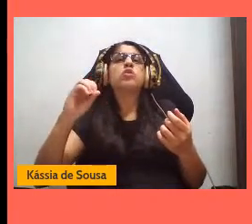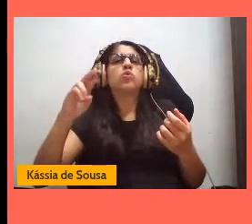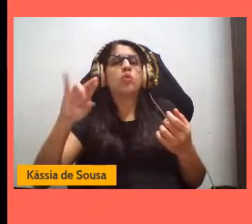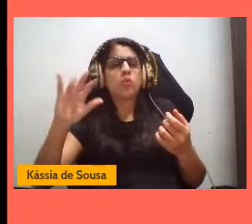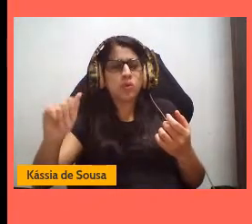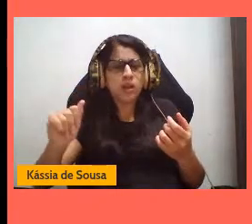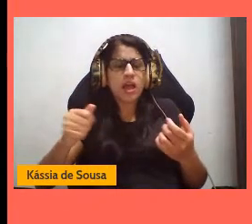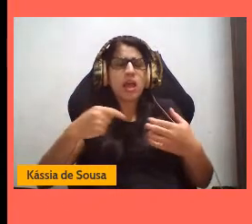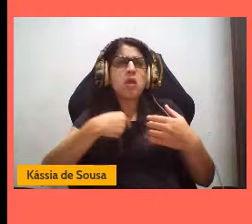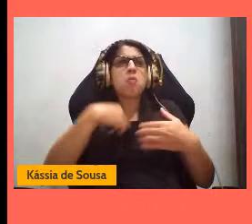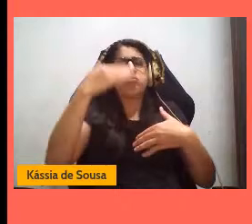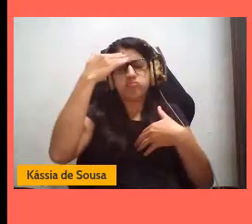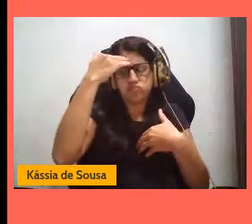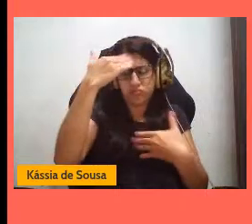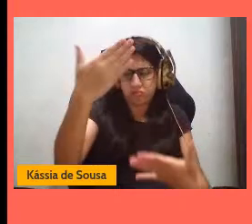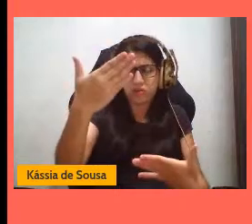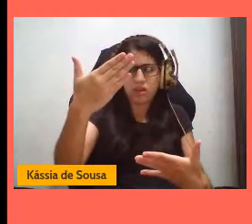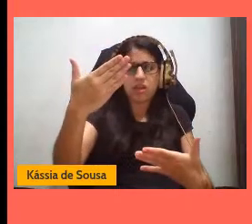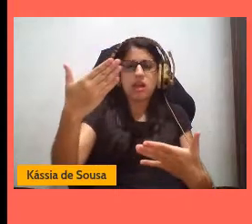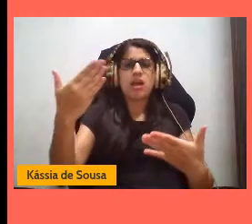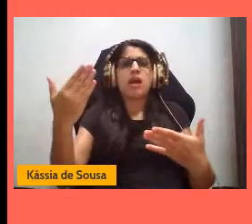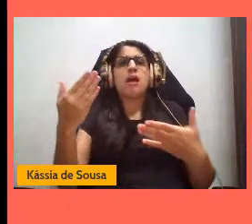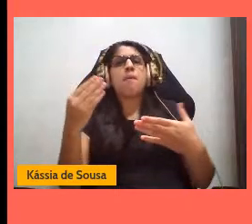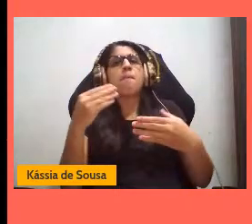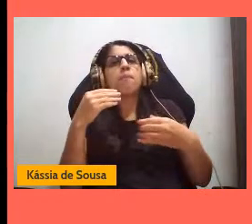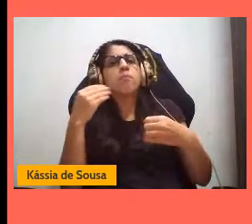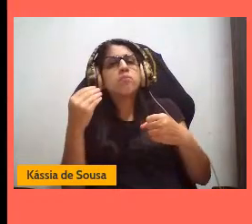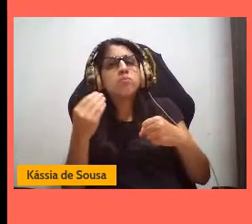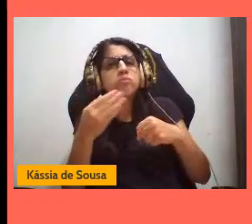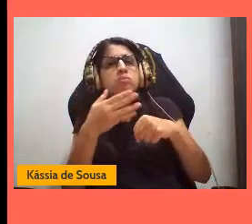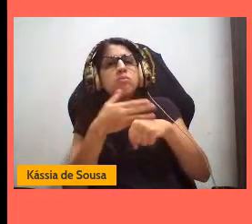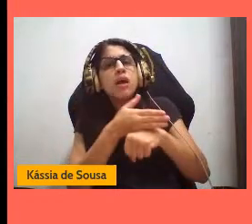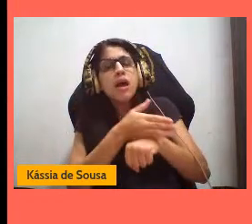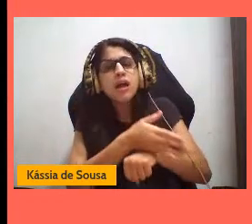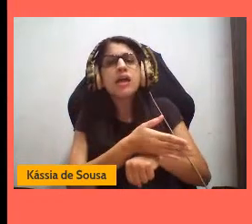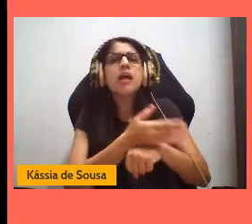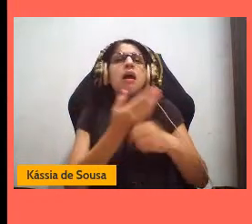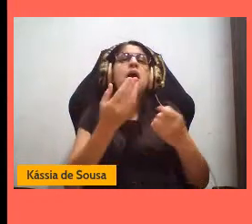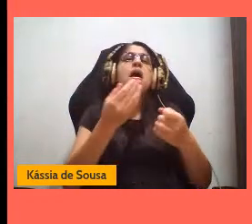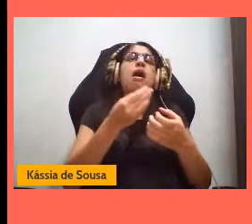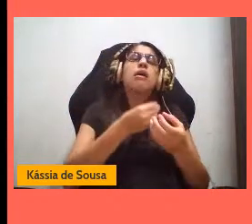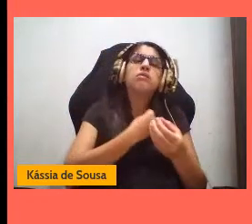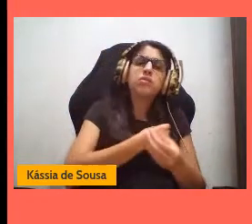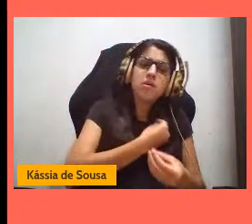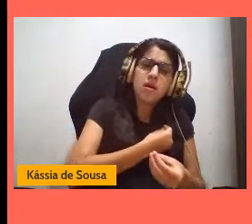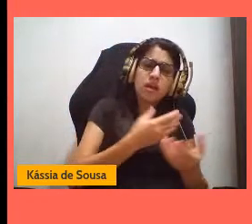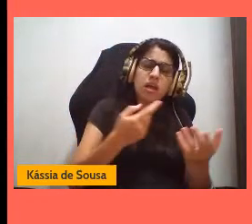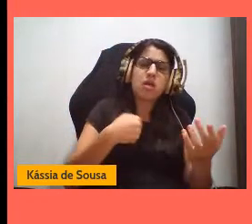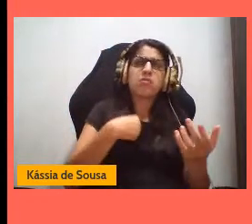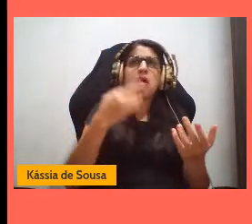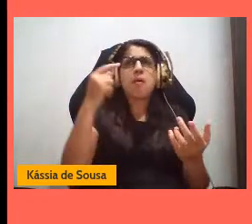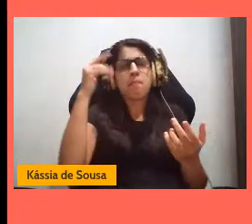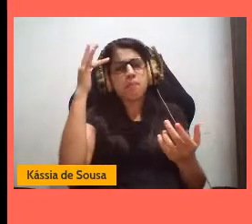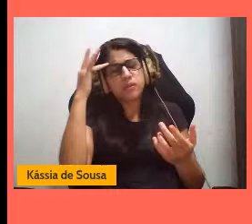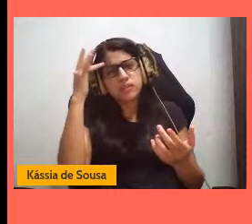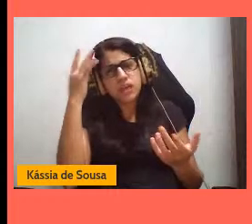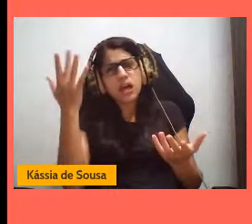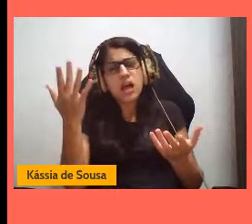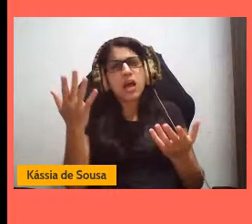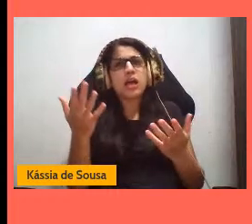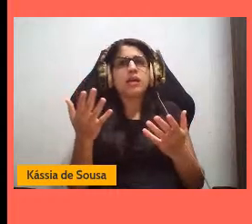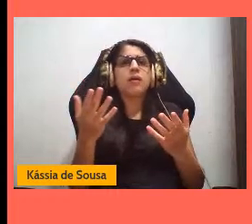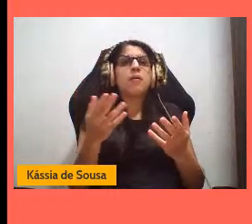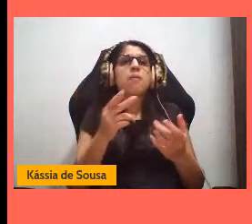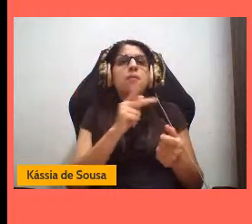grata por essa oportunidade. Estava aqui pensando também a professora Adriana, professor Rondon e